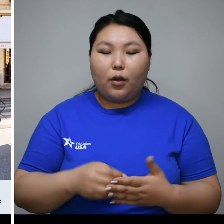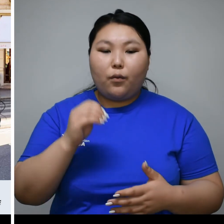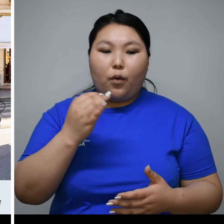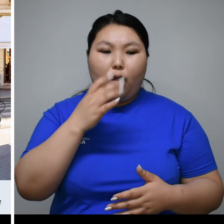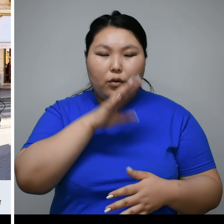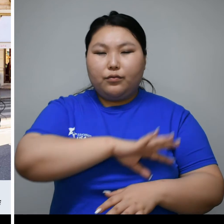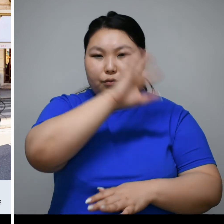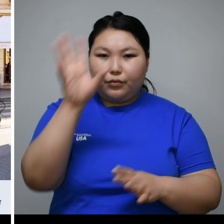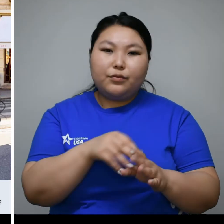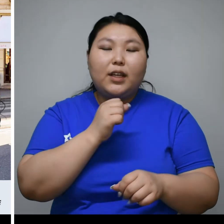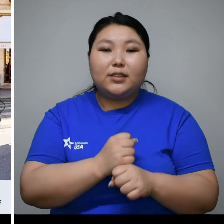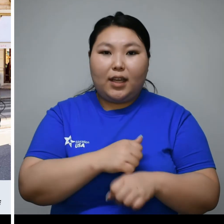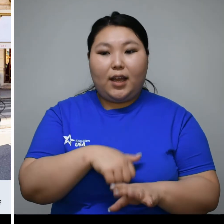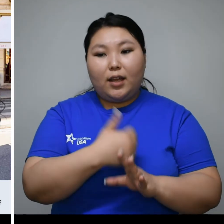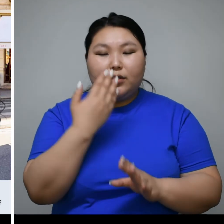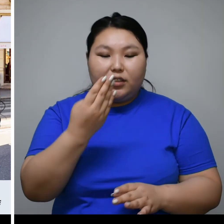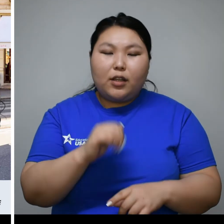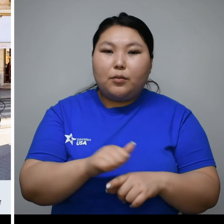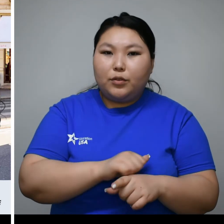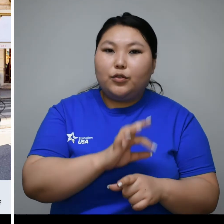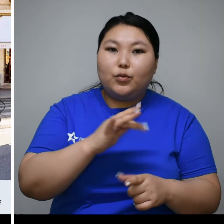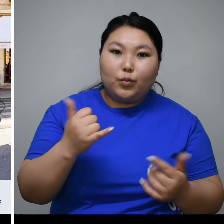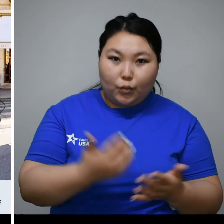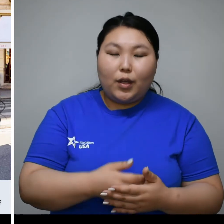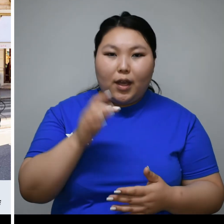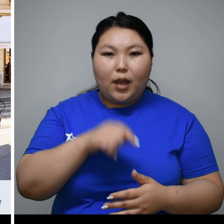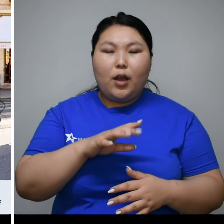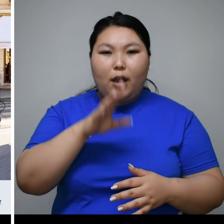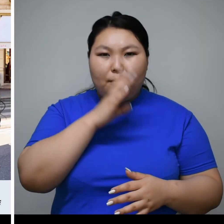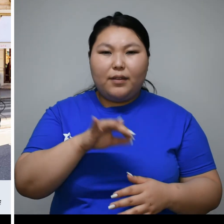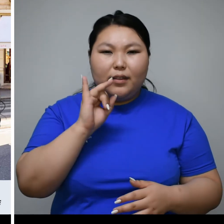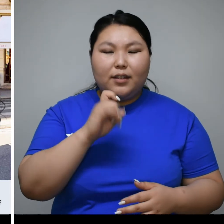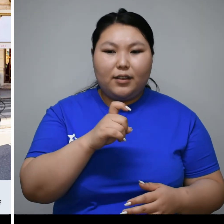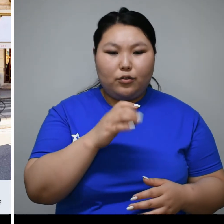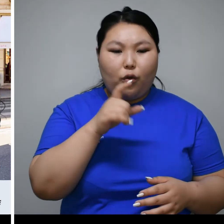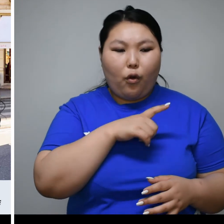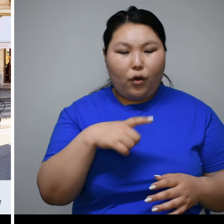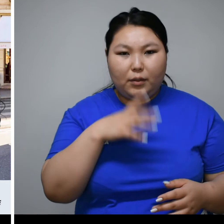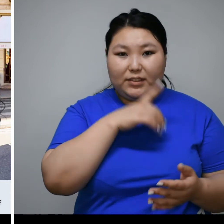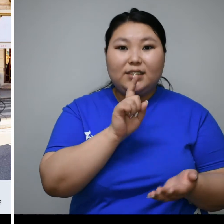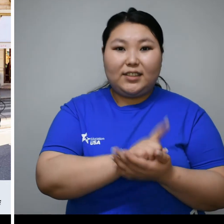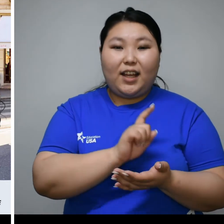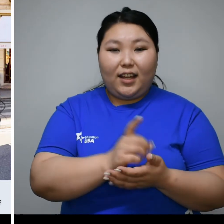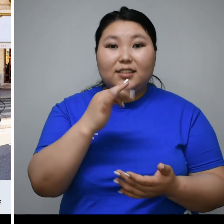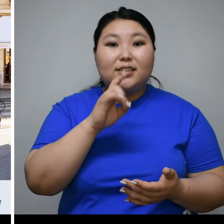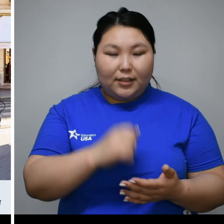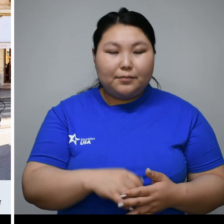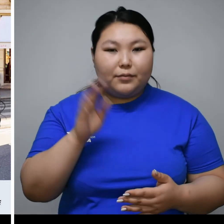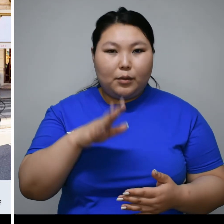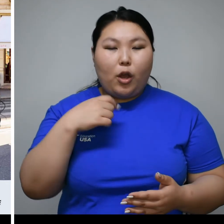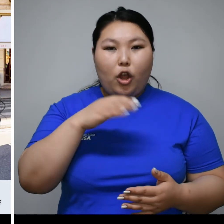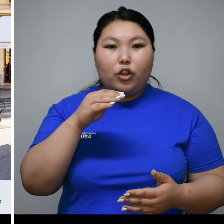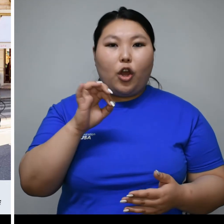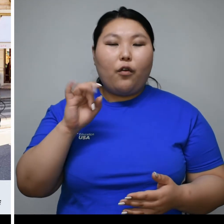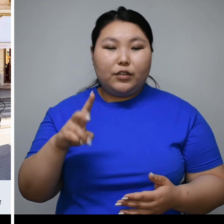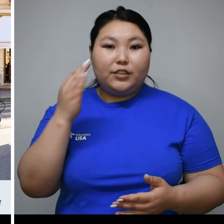гэвэл одоо full time ажлын хажуугаар та шалгалтандаа бэлдэн шид юм уу те бас нилээн их зүйлсийг танаас шаардна. За тэнгуут